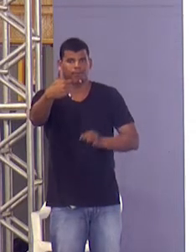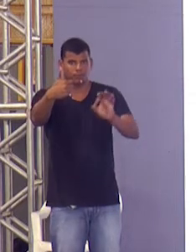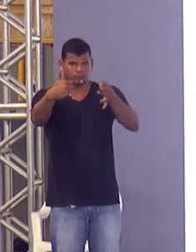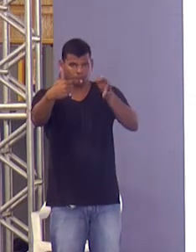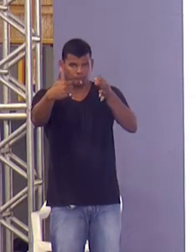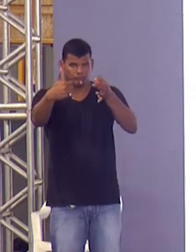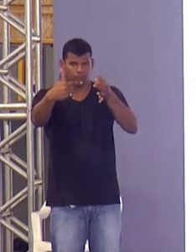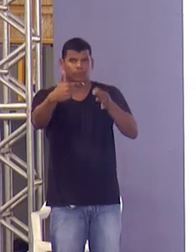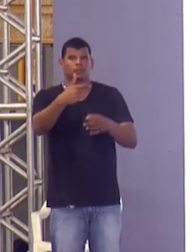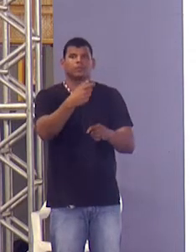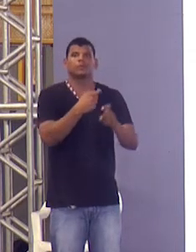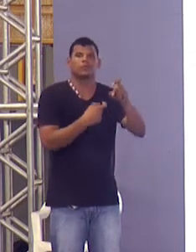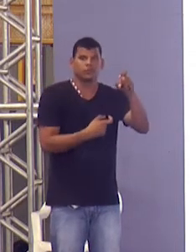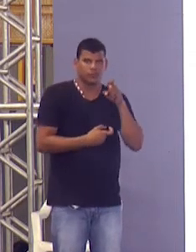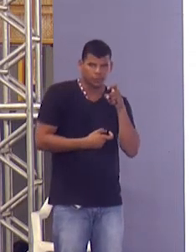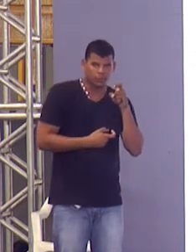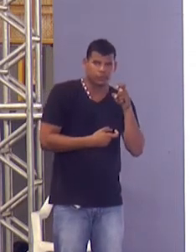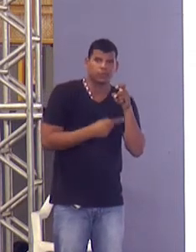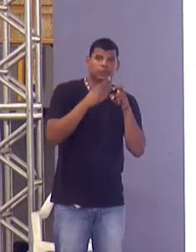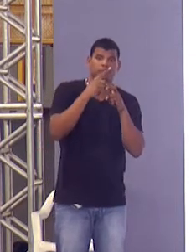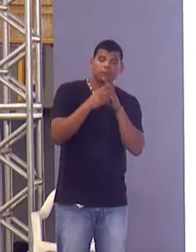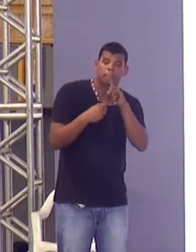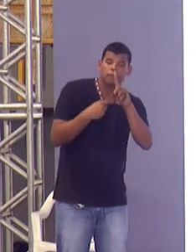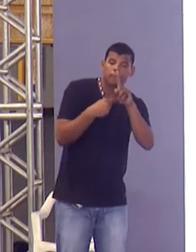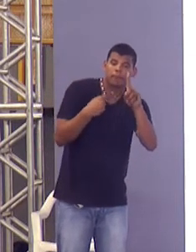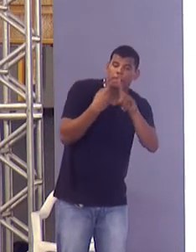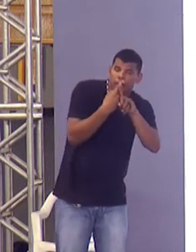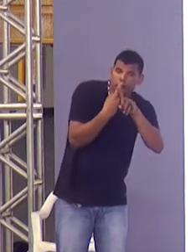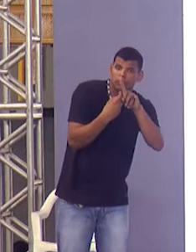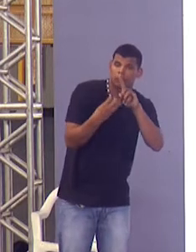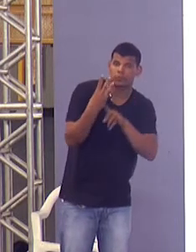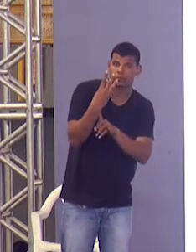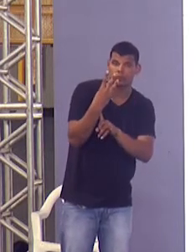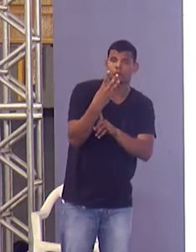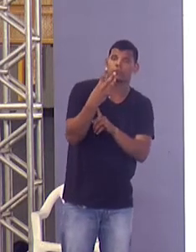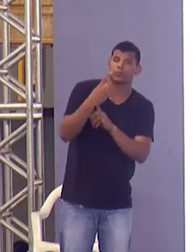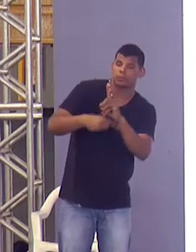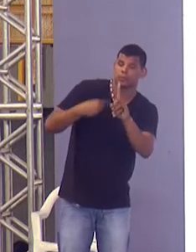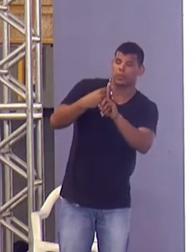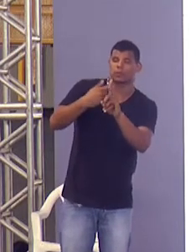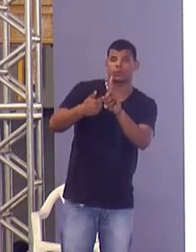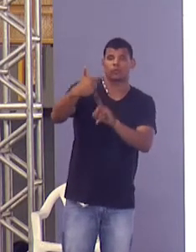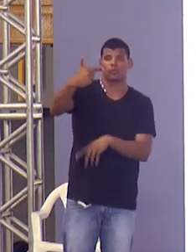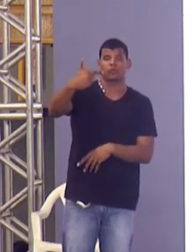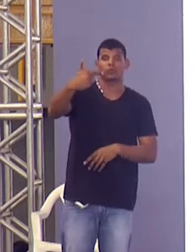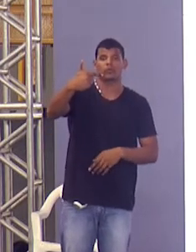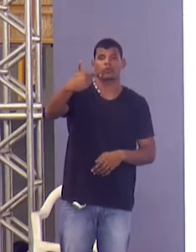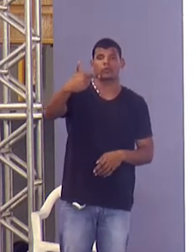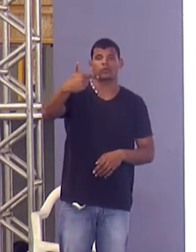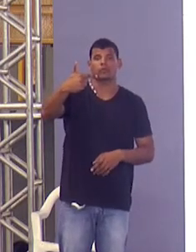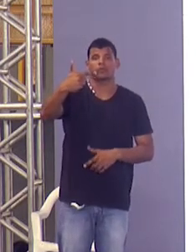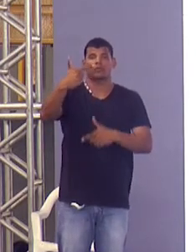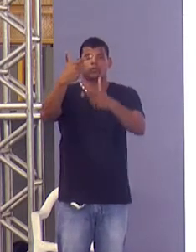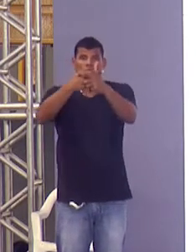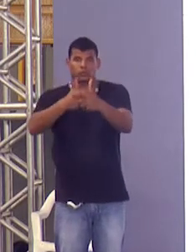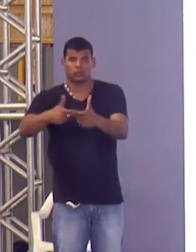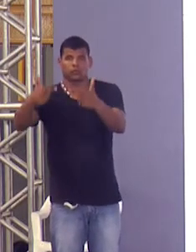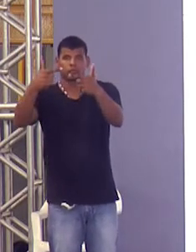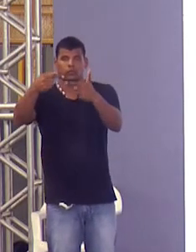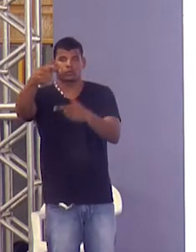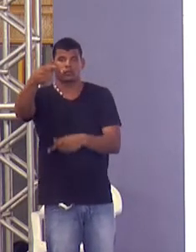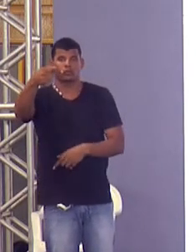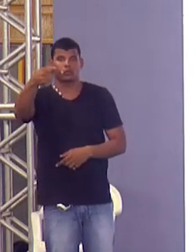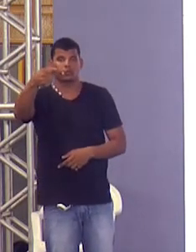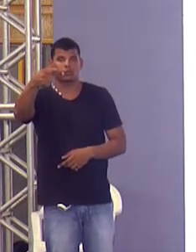linha. X vezes 3, mais 12, e dividir o resultado por